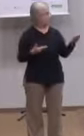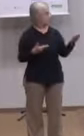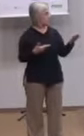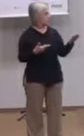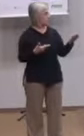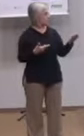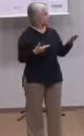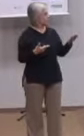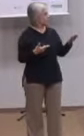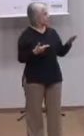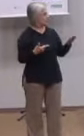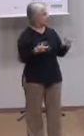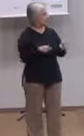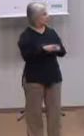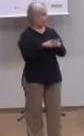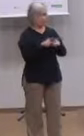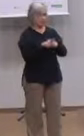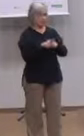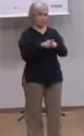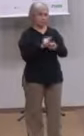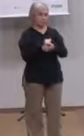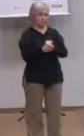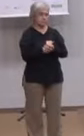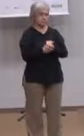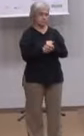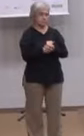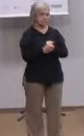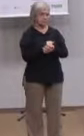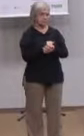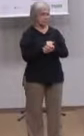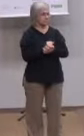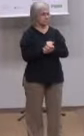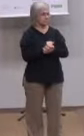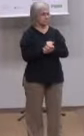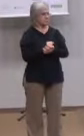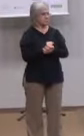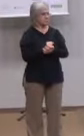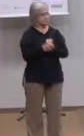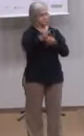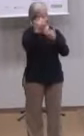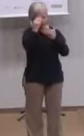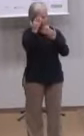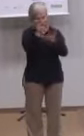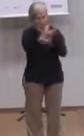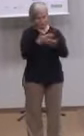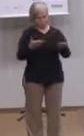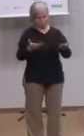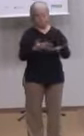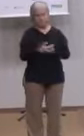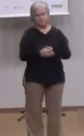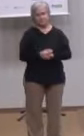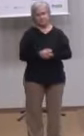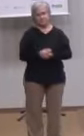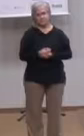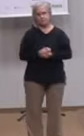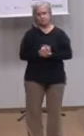pelo crédito que nos foi dado. E realmente estamos muito agradecidos. Muito obrigado.